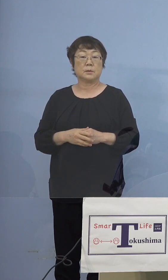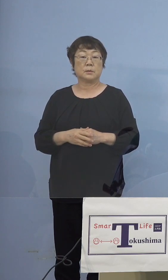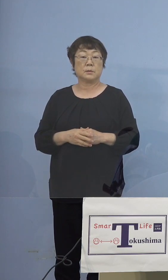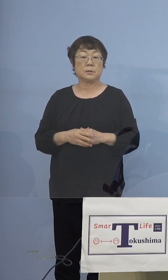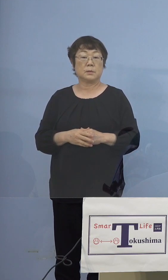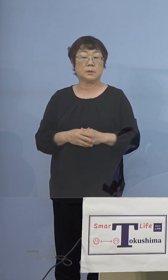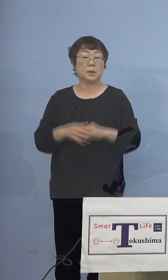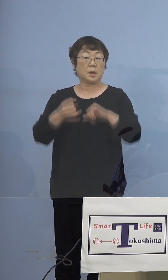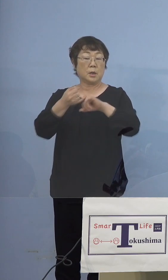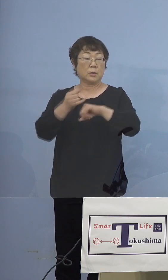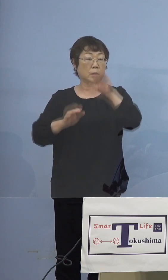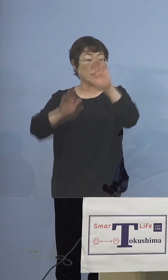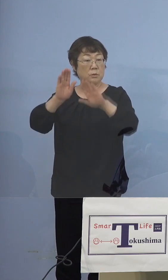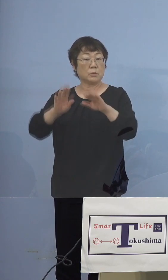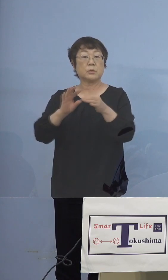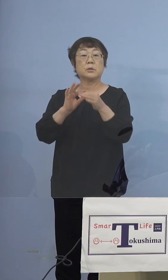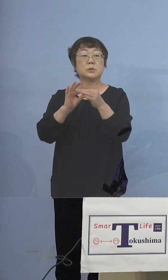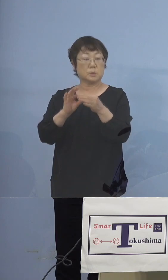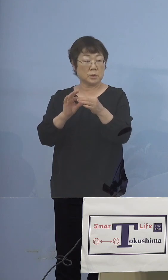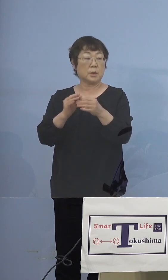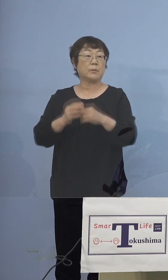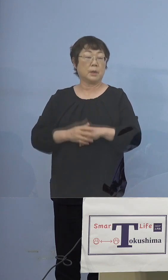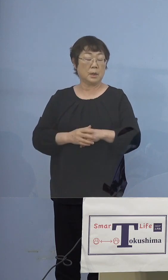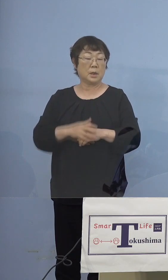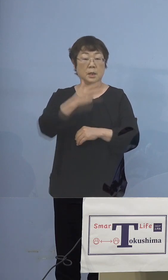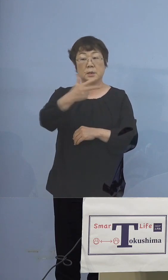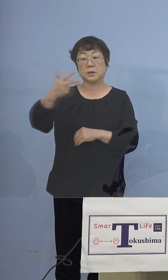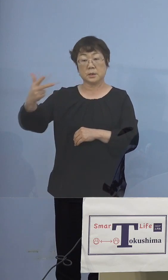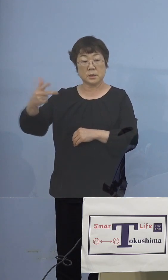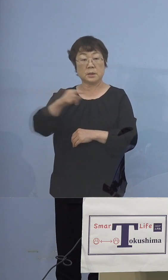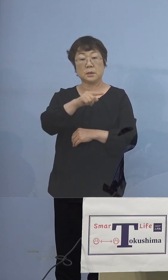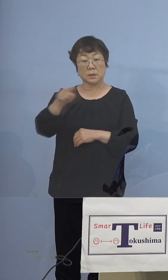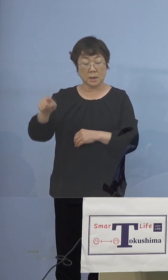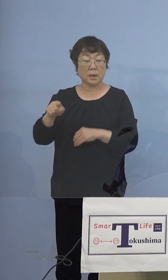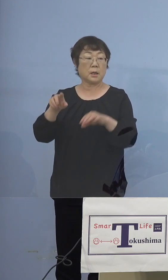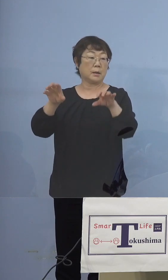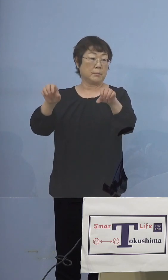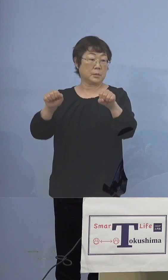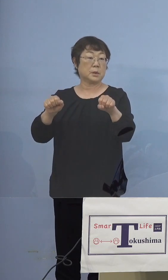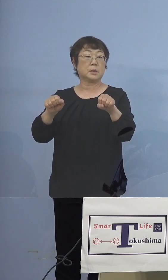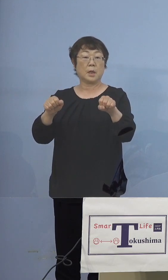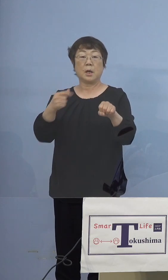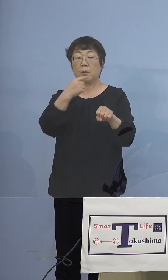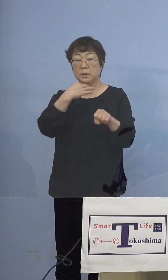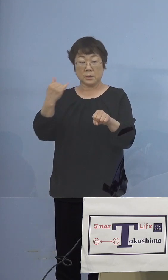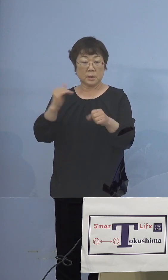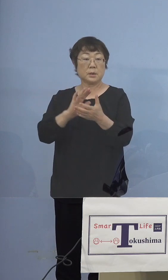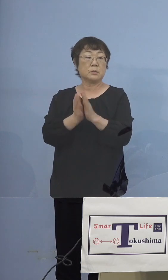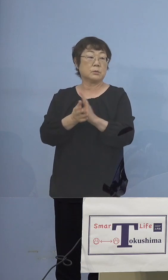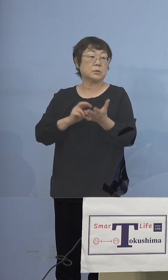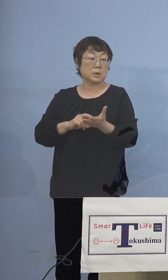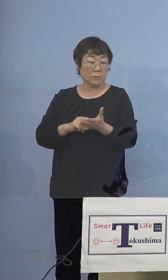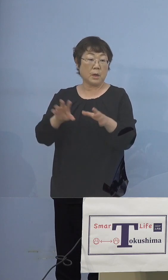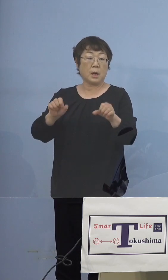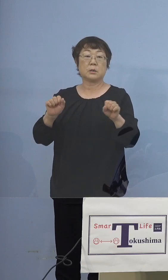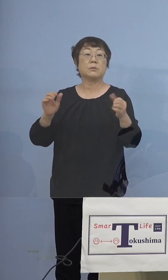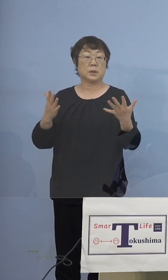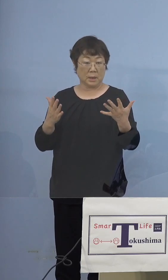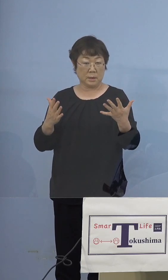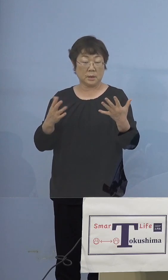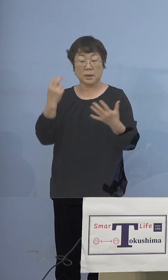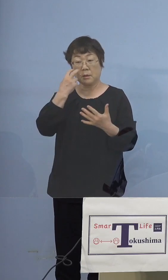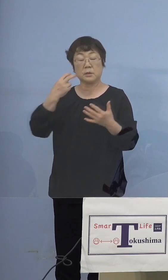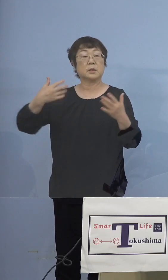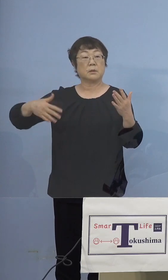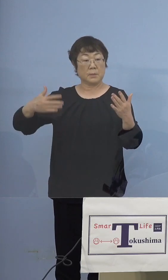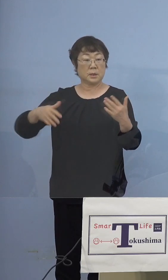ちょっと予約状況とかについては、それぞれの市の方で管轄されているのは、私の手元に合間のところ、すみません、確認はでき